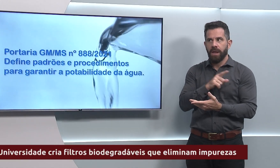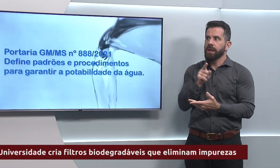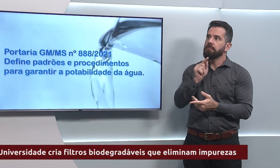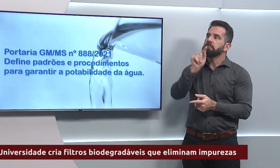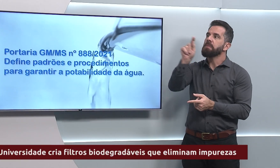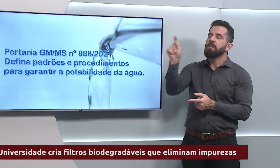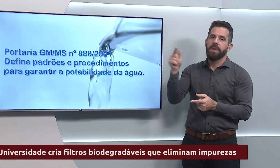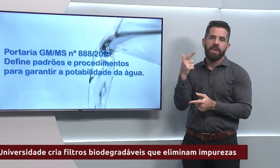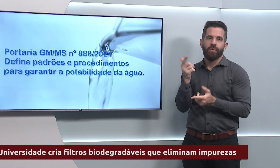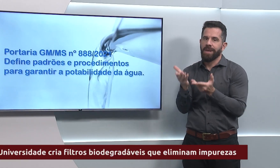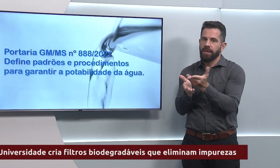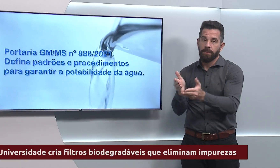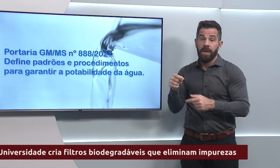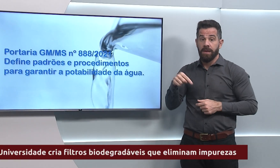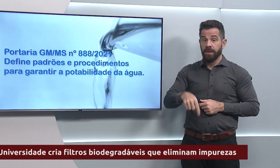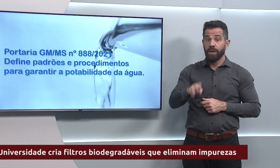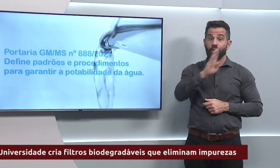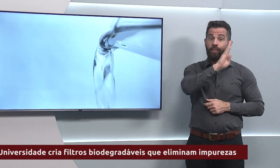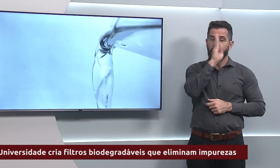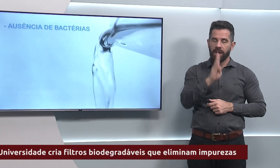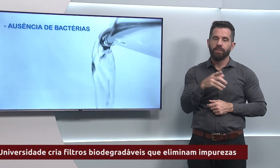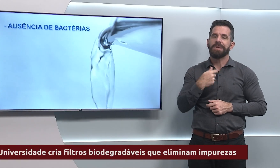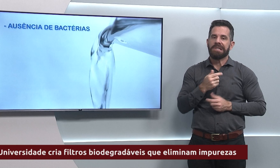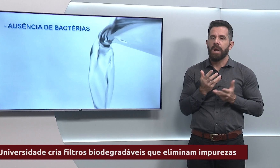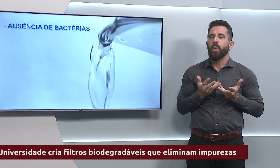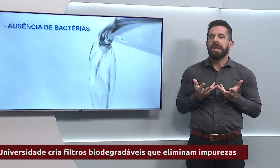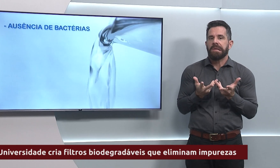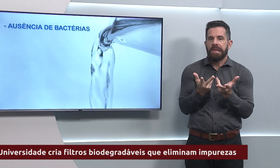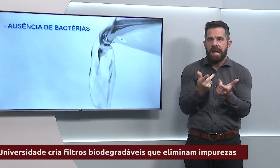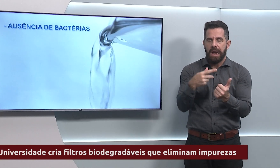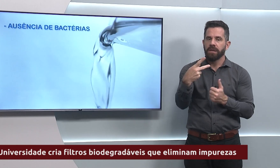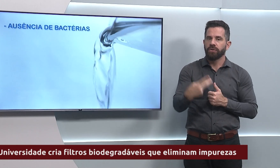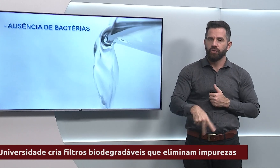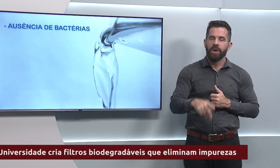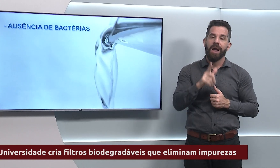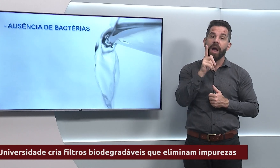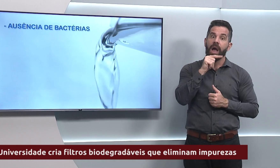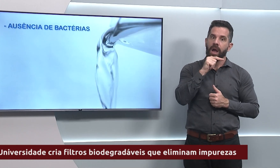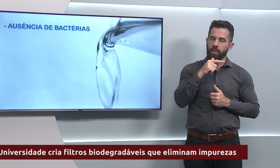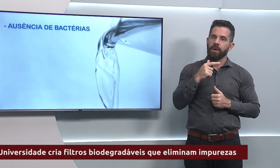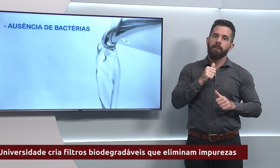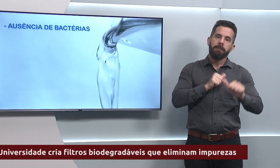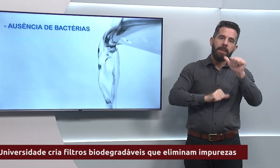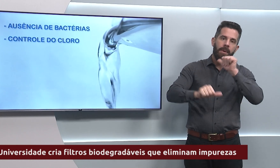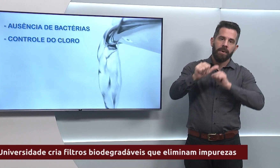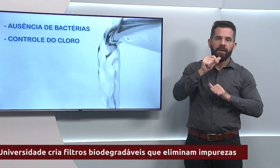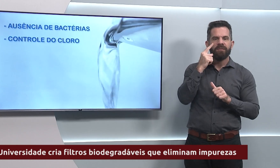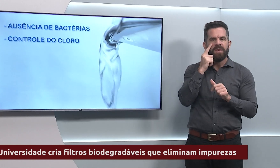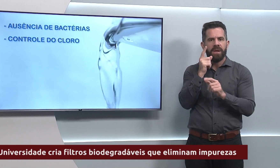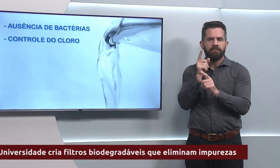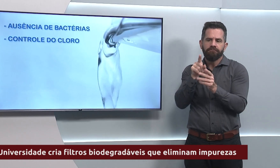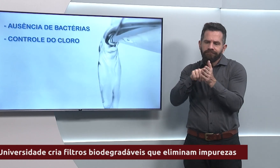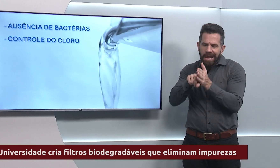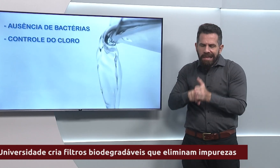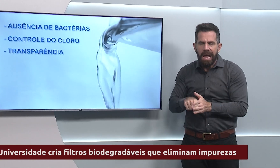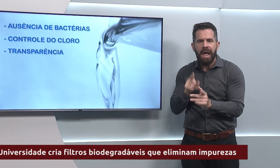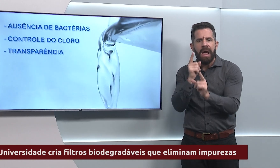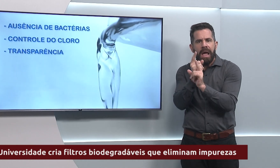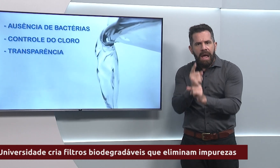define a qualidade da água que bebemos. Ela exige análises para garantir a ausência de bactérias, o controle do cloro e a